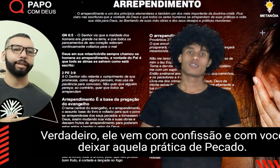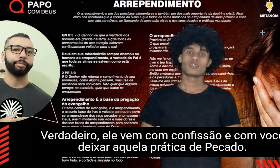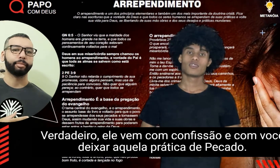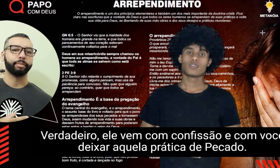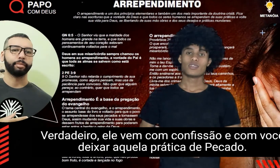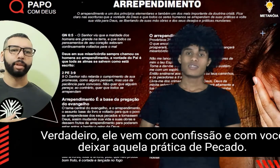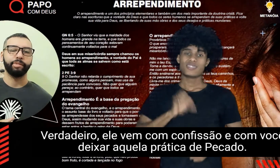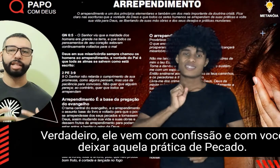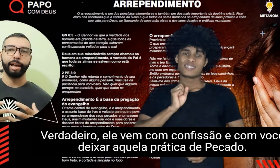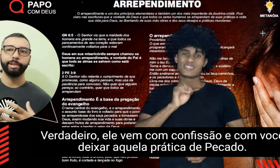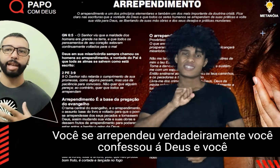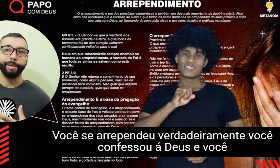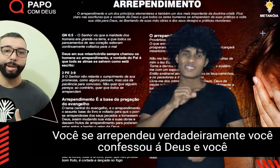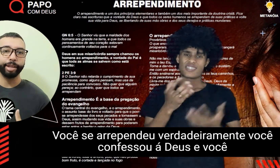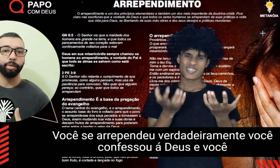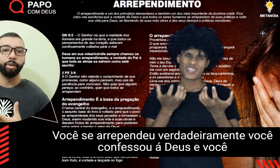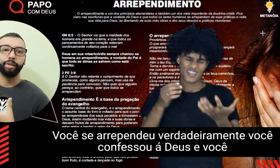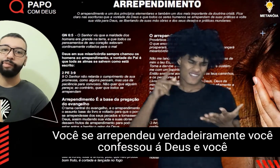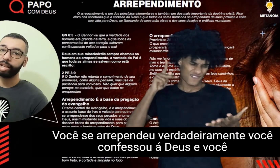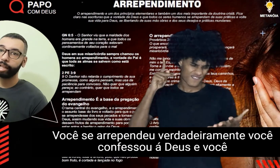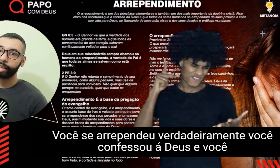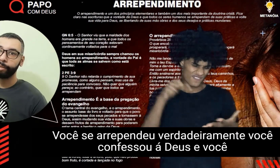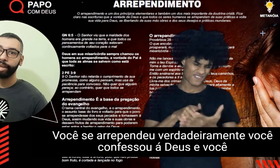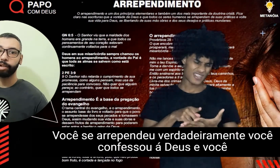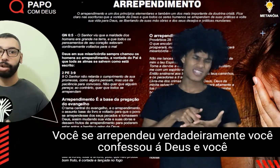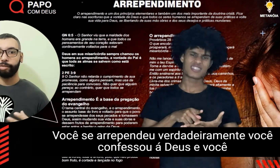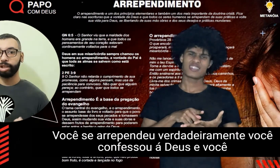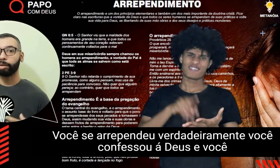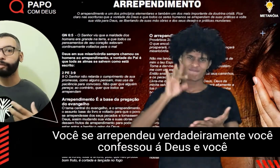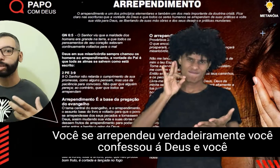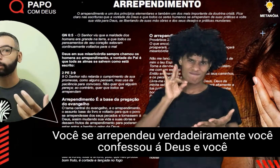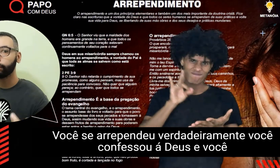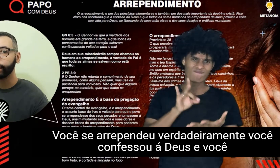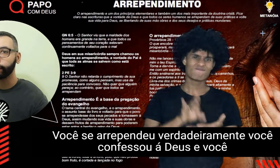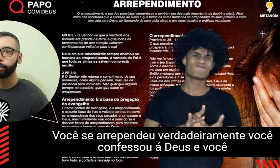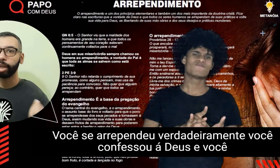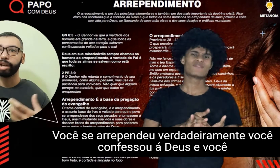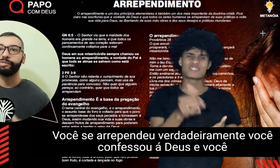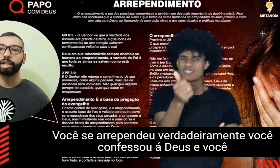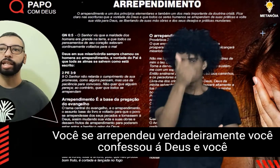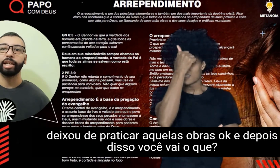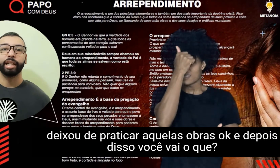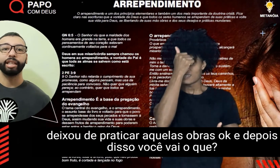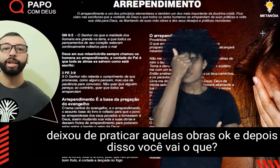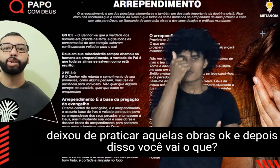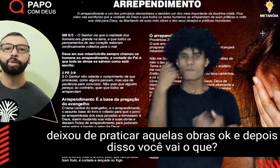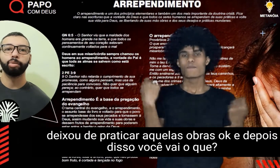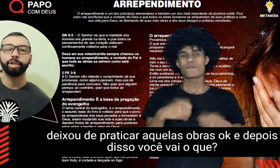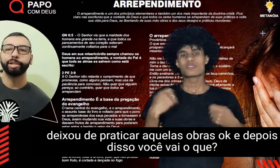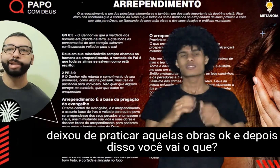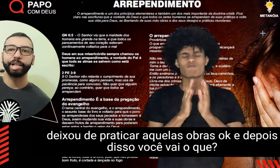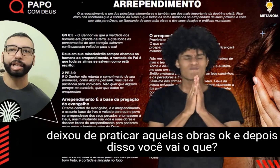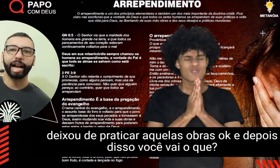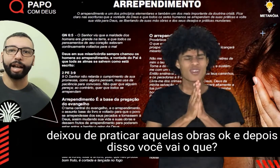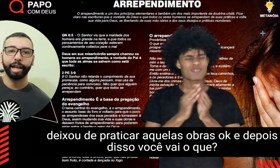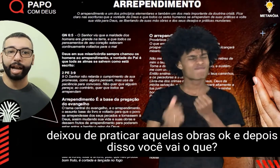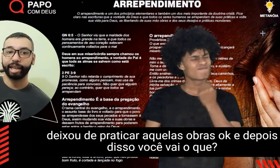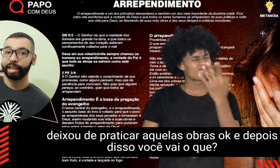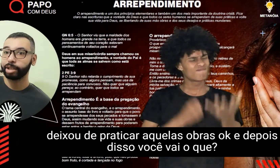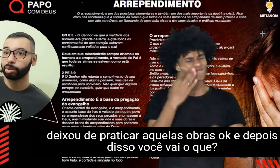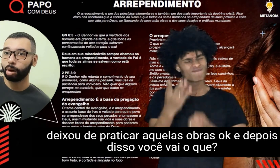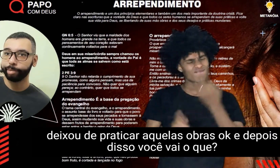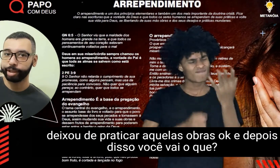de pecado. Você se arrependeu verdadeiramente. Você confessou a Deus e você deixou de